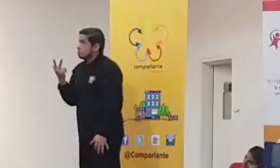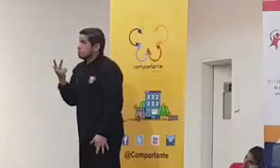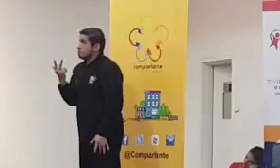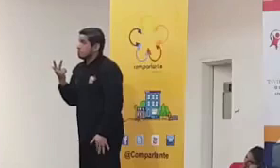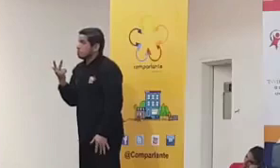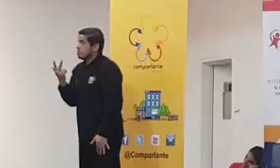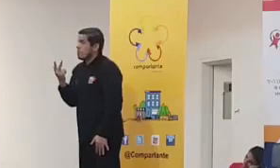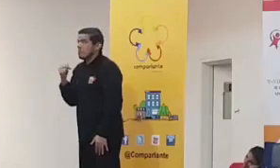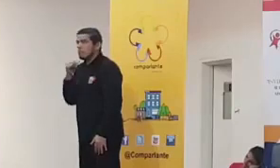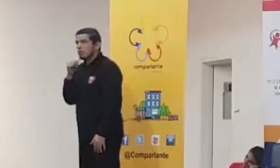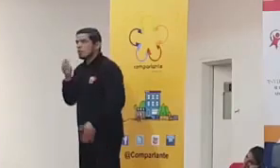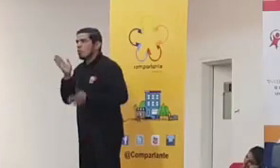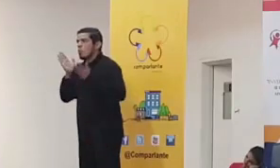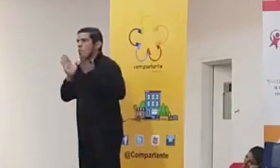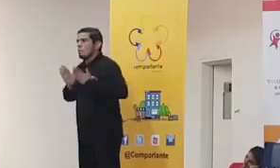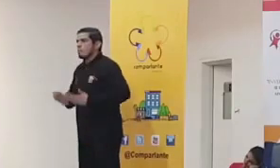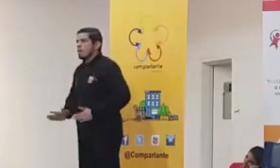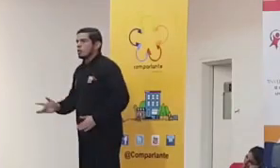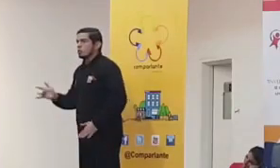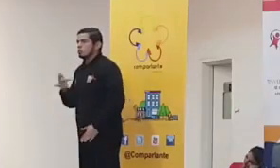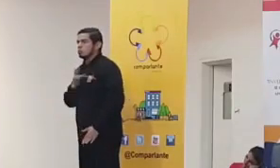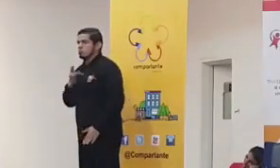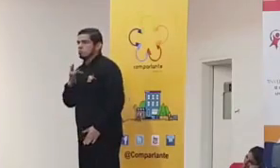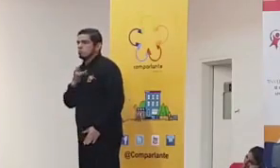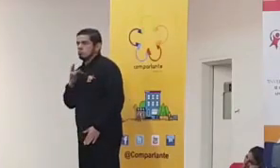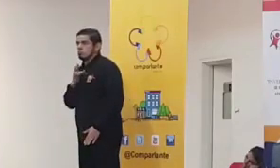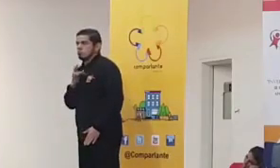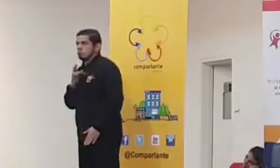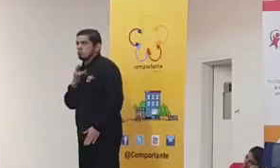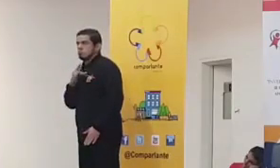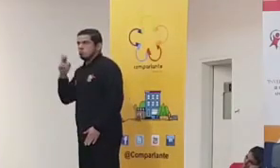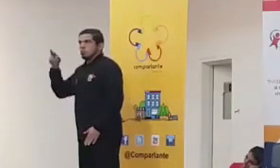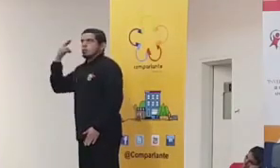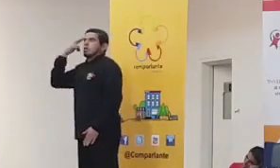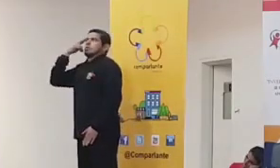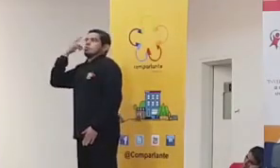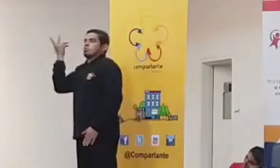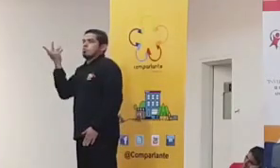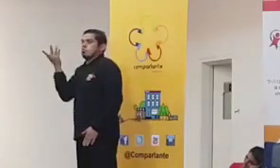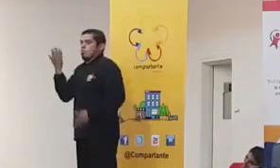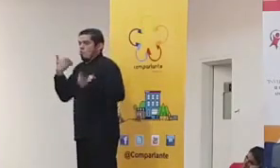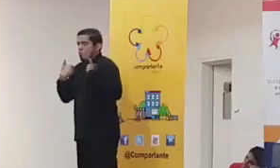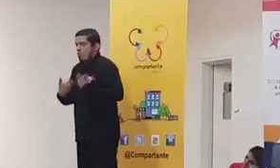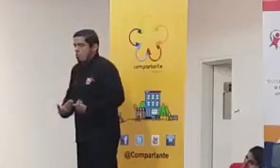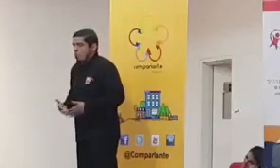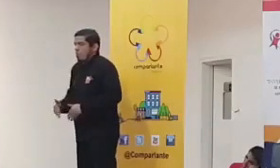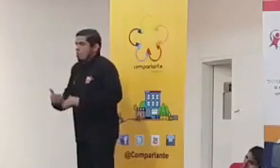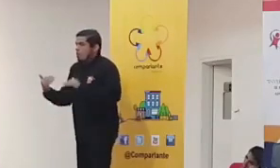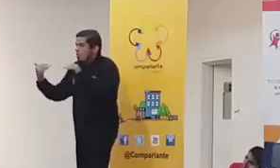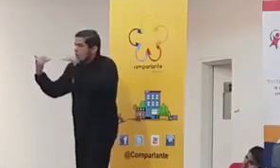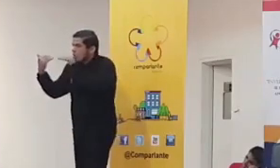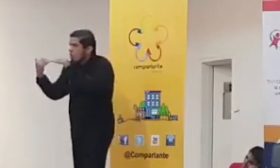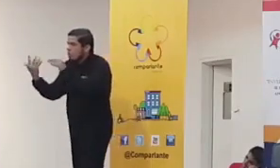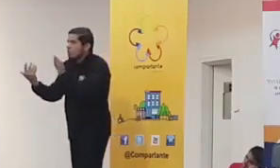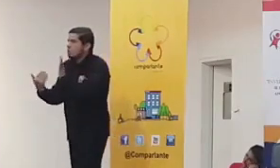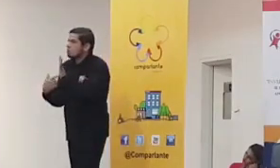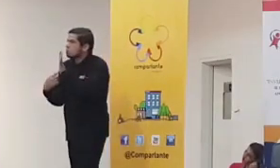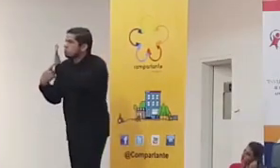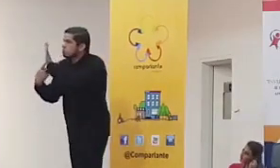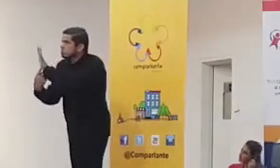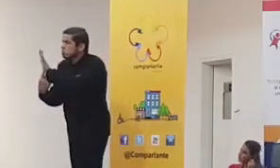Le hace falta eso, le hace falta el sistema común, el sentido común, la humanidad en reflejarnos con el